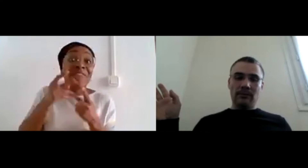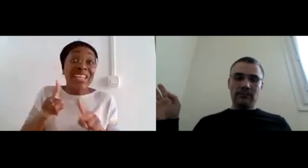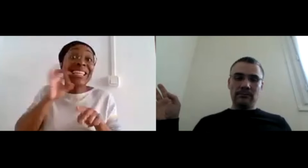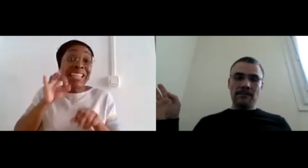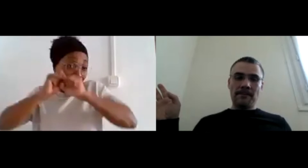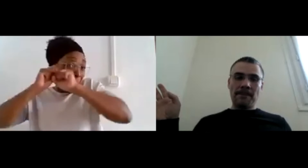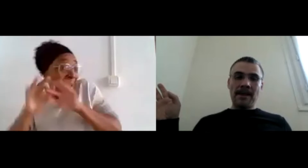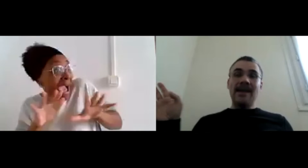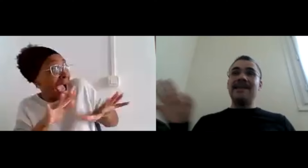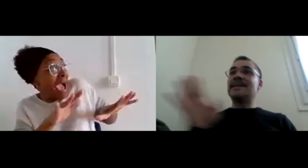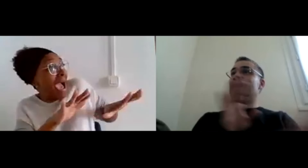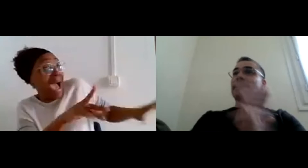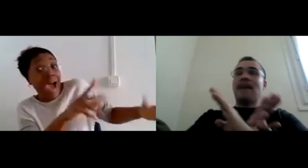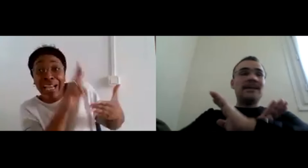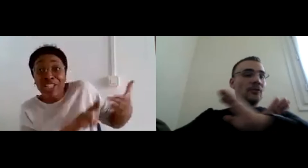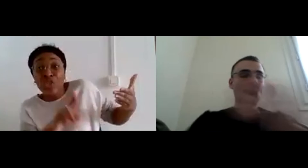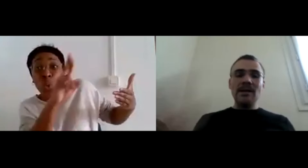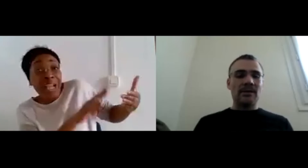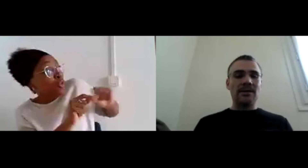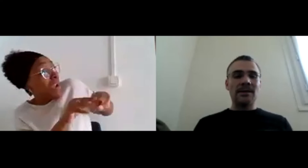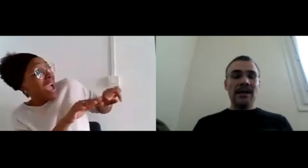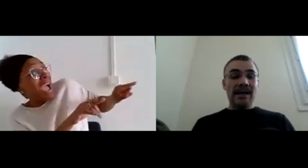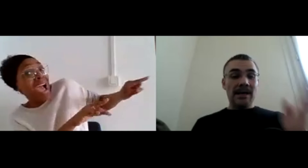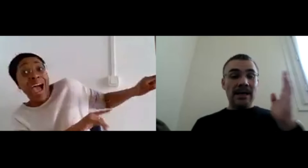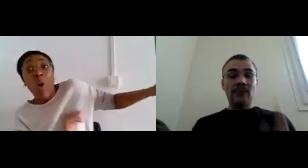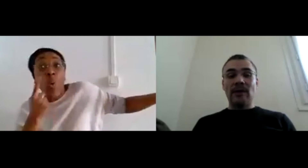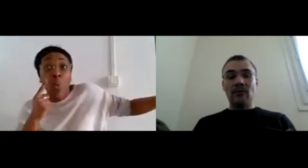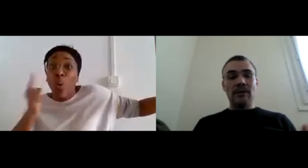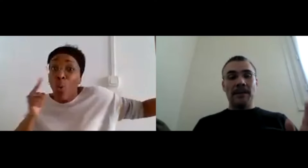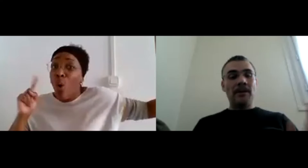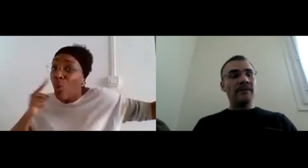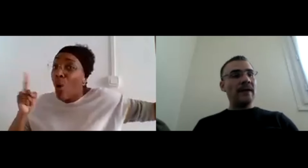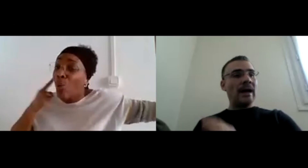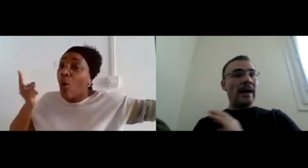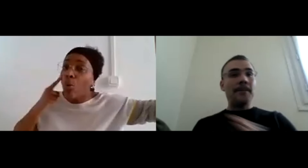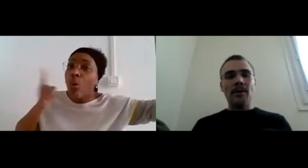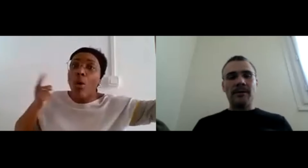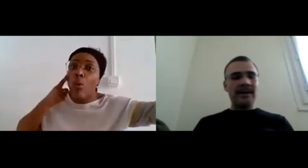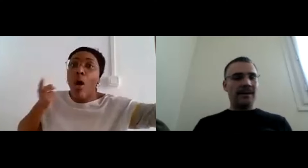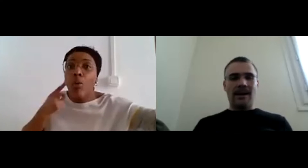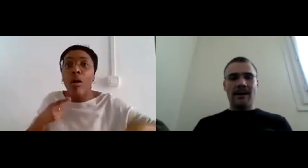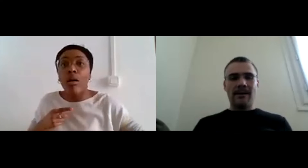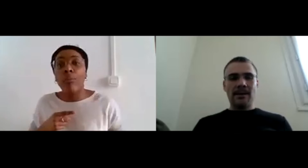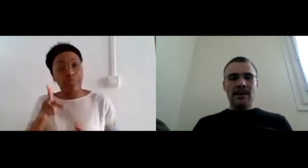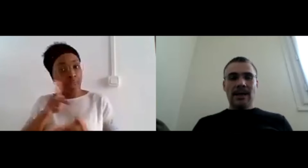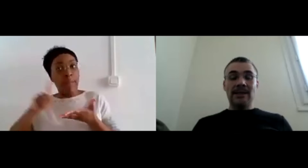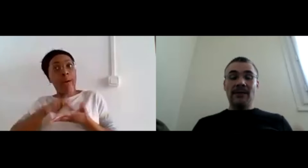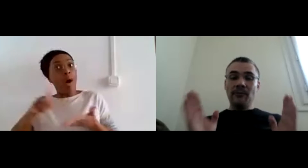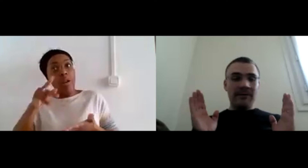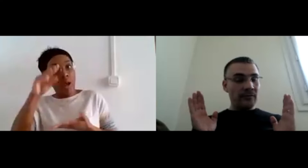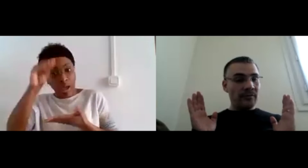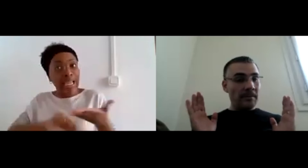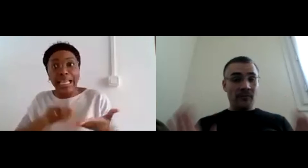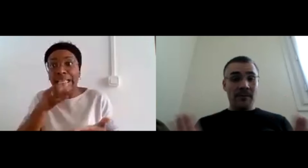poudre. Et c'est parti dans tous les sens. Et là, tout d'un coup, Paul va faire un rapport net et clair à dire,